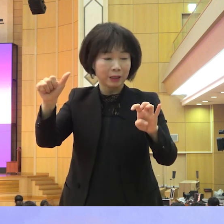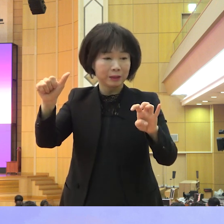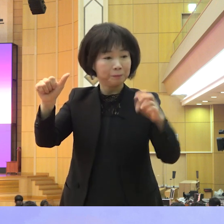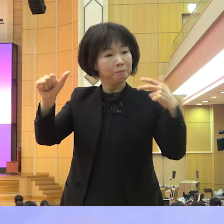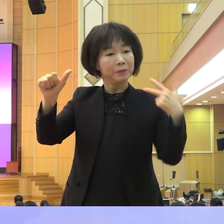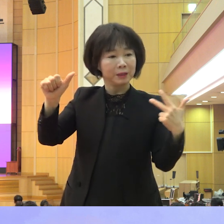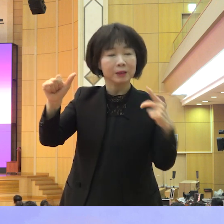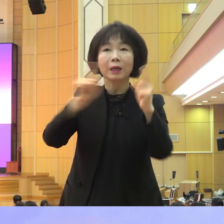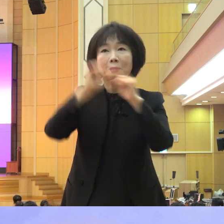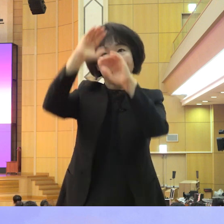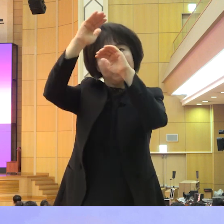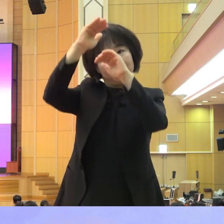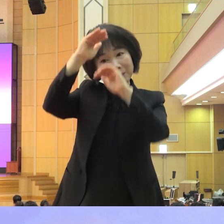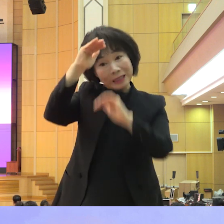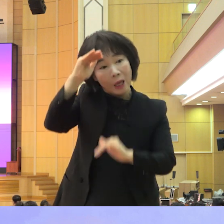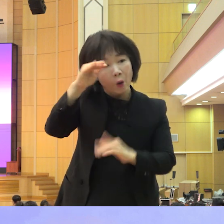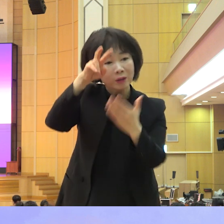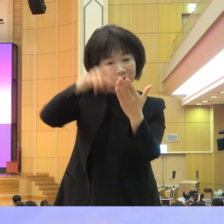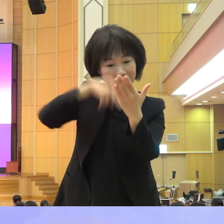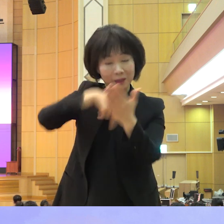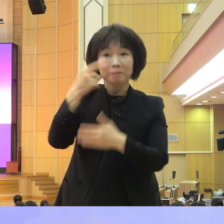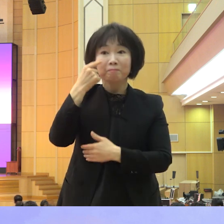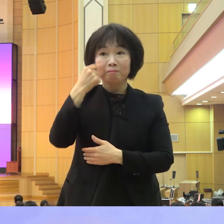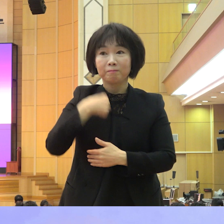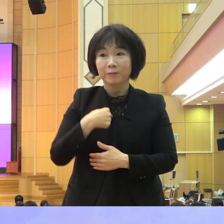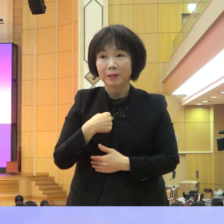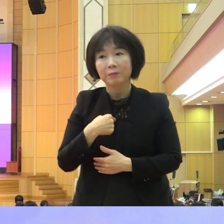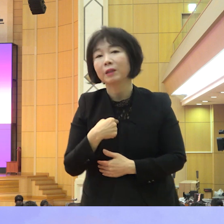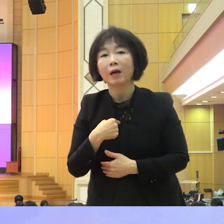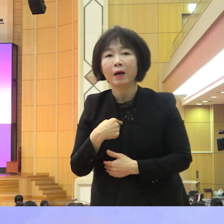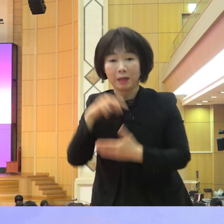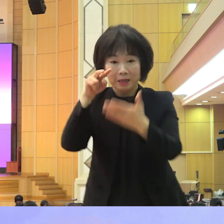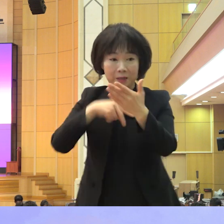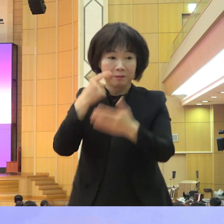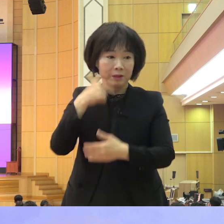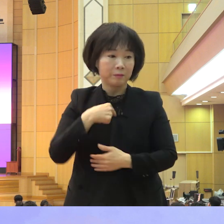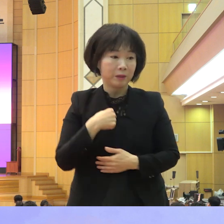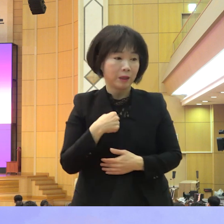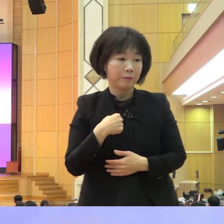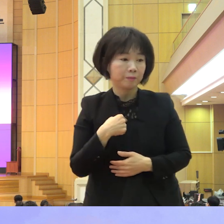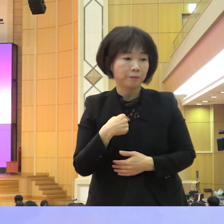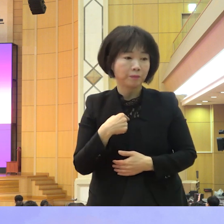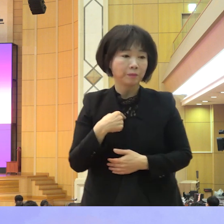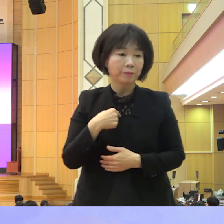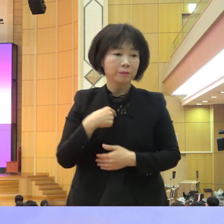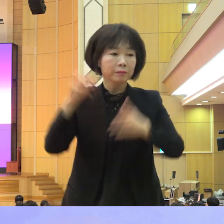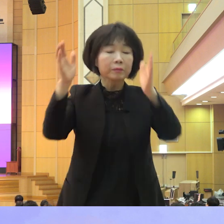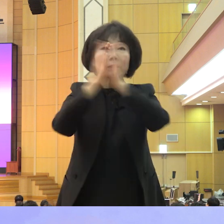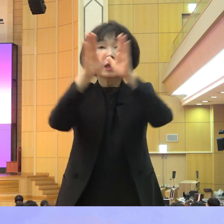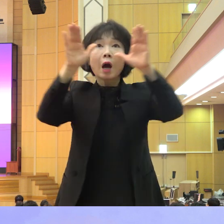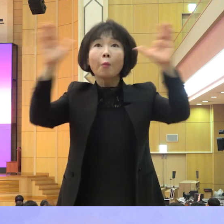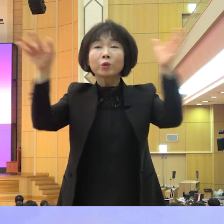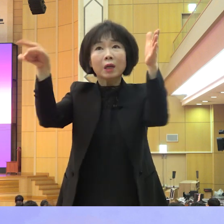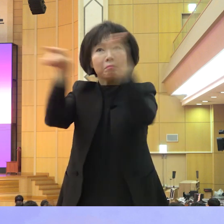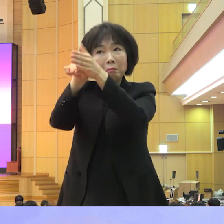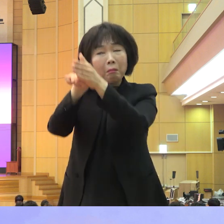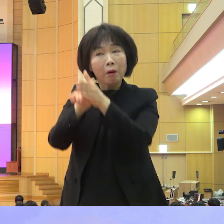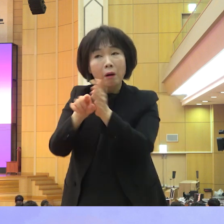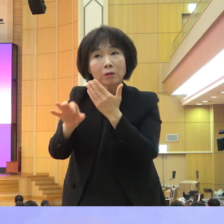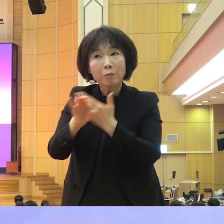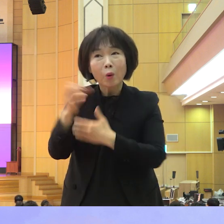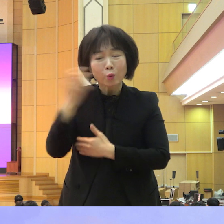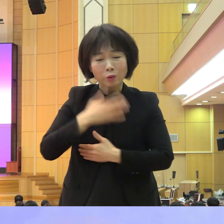46절부터 47절의 말씀입니다. 말씀 봉독하겠습니다. 모세를 믿었다면 또